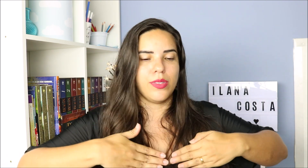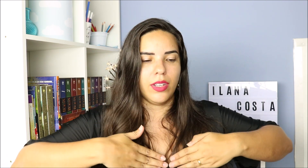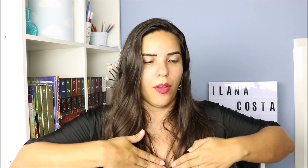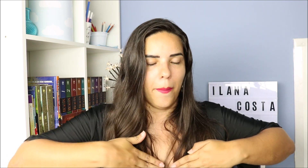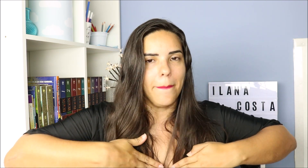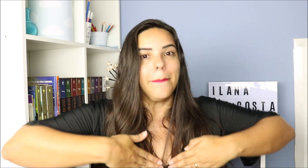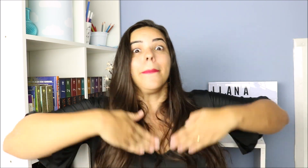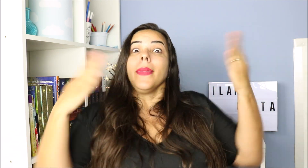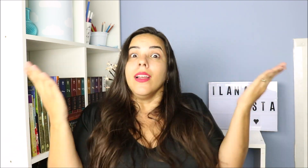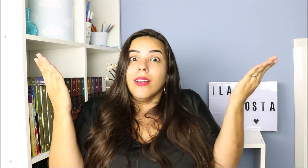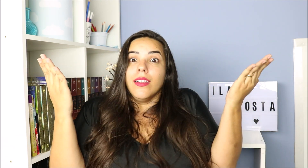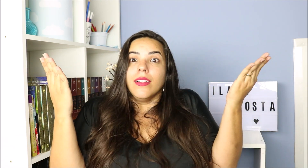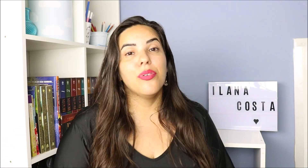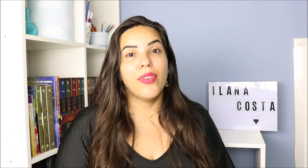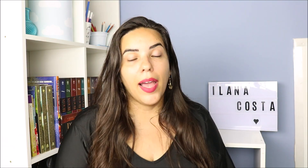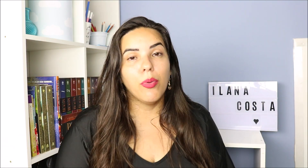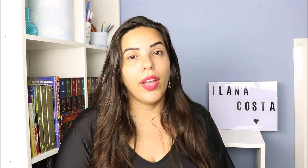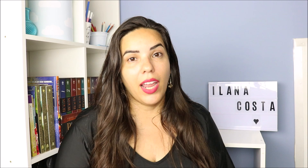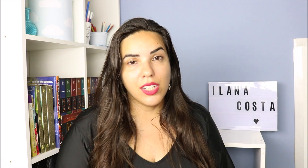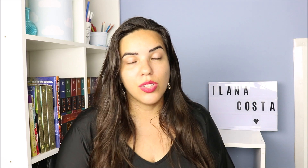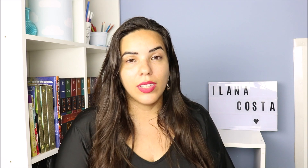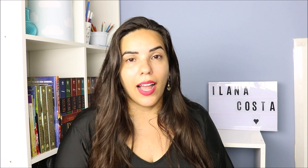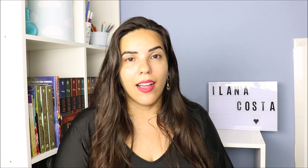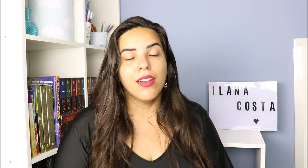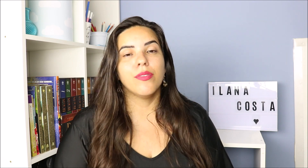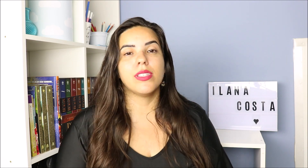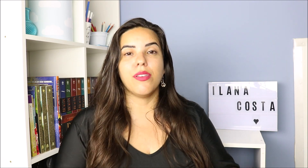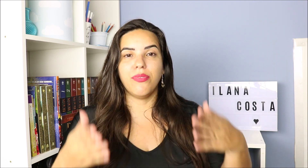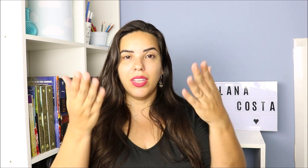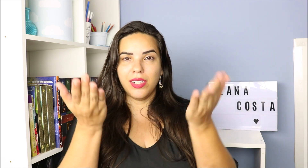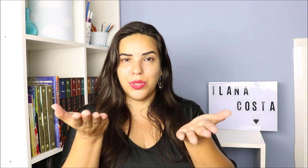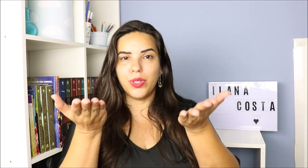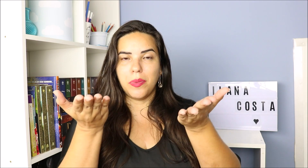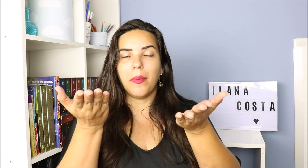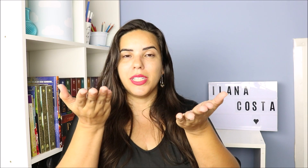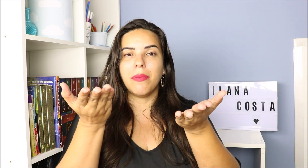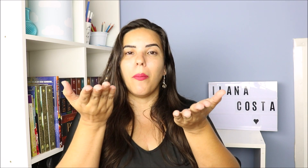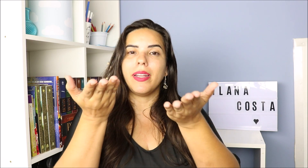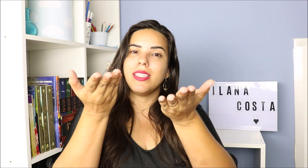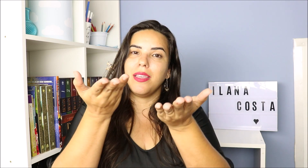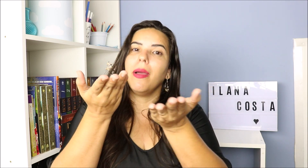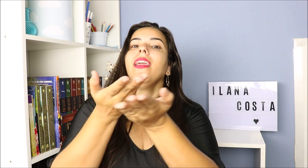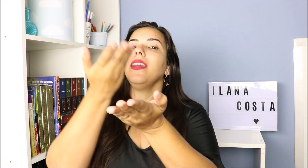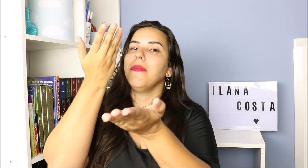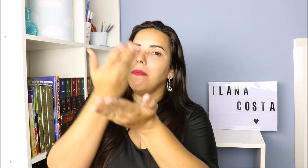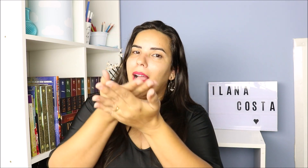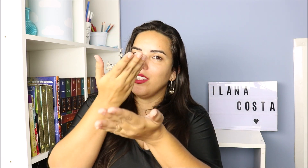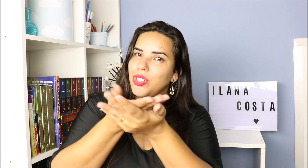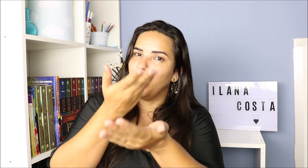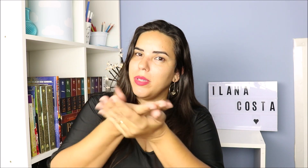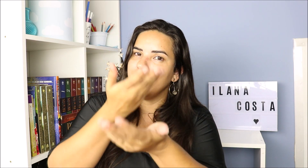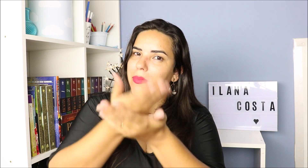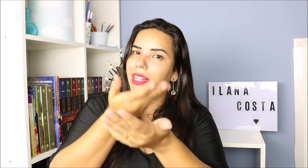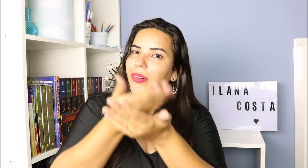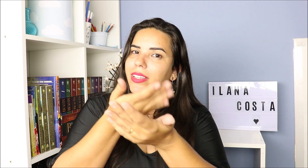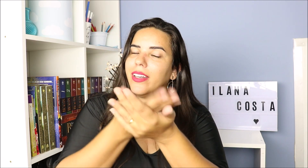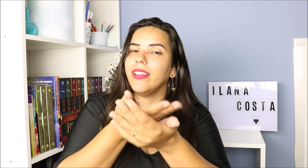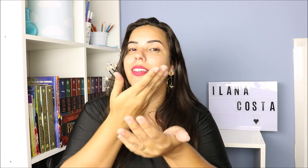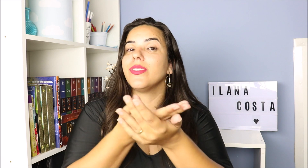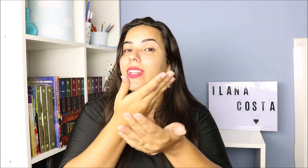daqui, ó. Verbo estudar. Você vira as duas palmas da mão para cima e bate uma em cima da outra. Isso